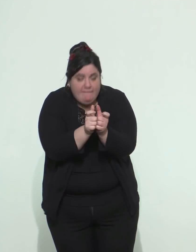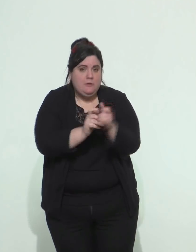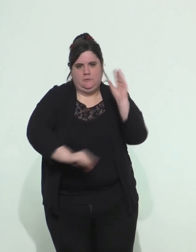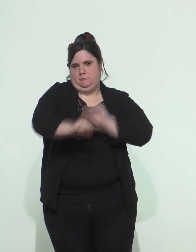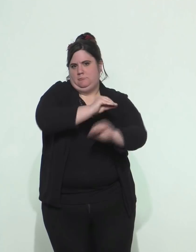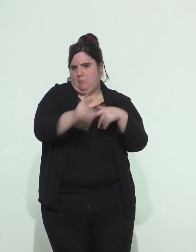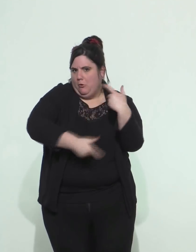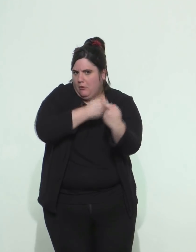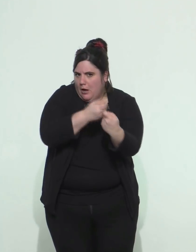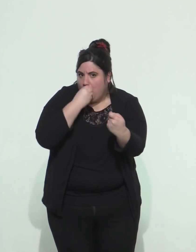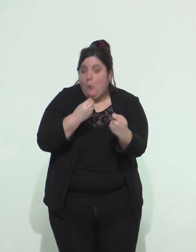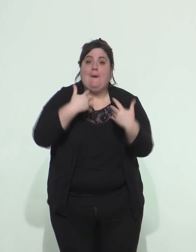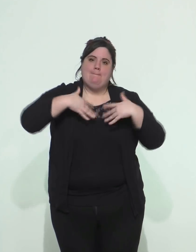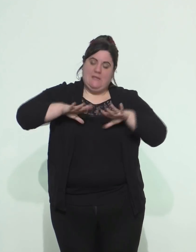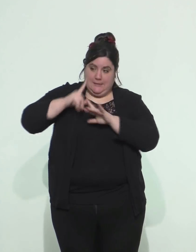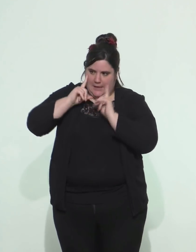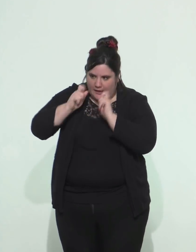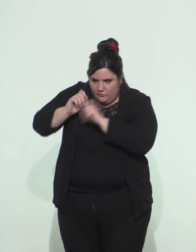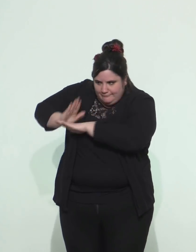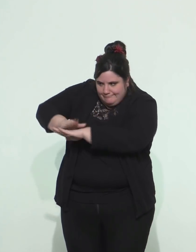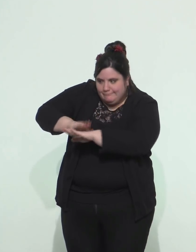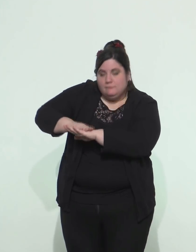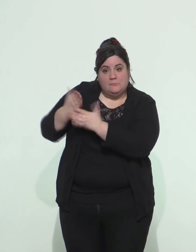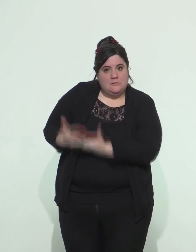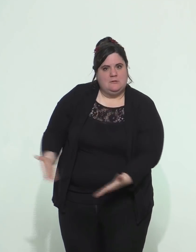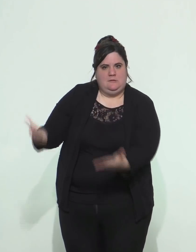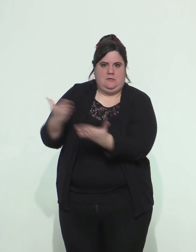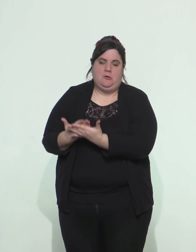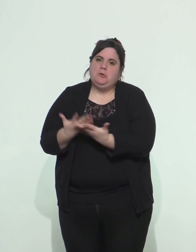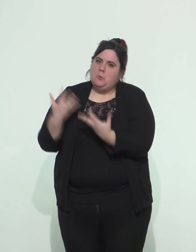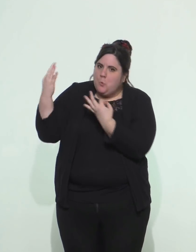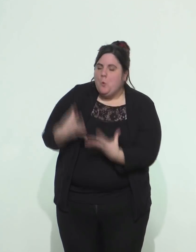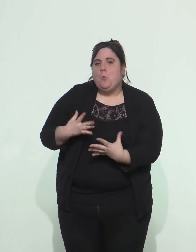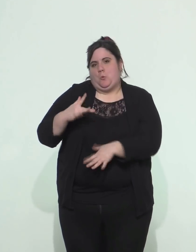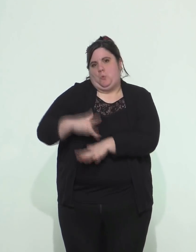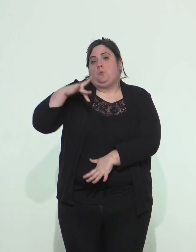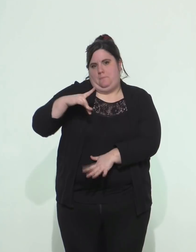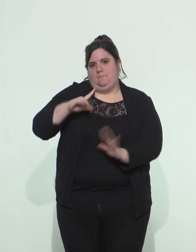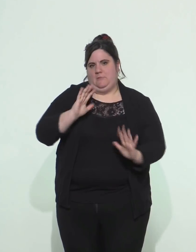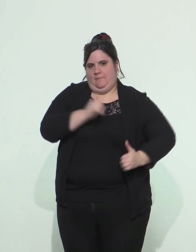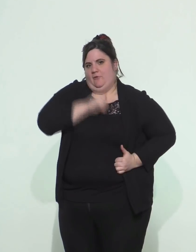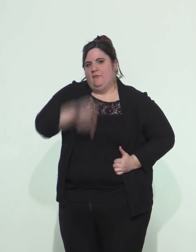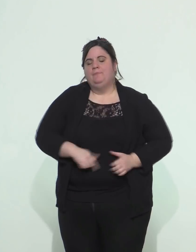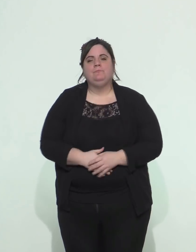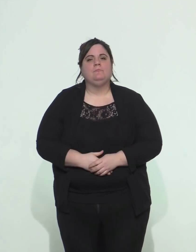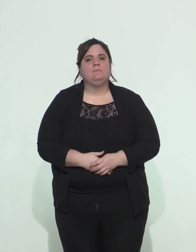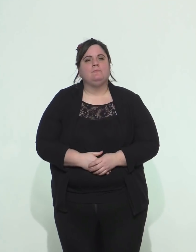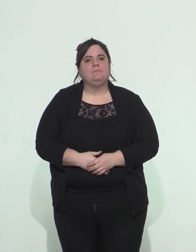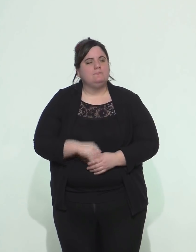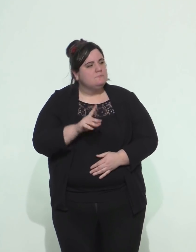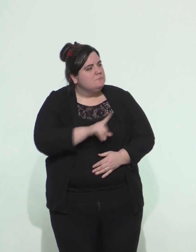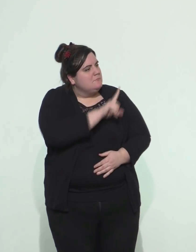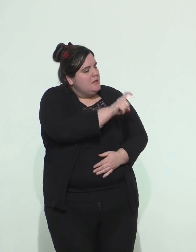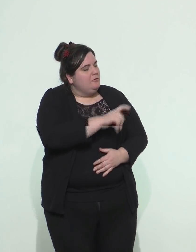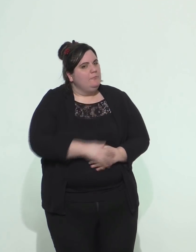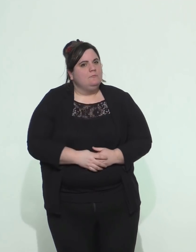place, mais c'est effectivement une alerte sérieuse que nous prenons avec beaucoup d'attention. Une question pour l'APM. Sur la base des